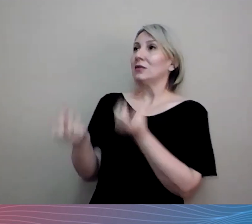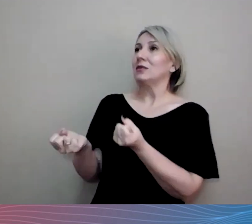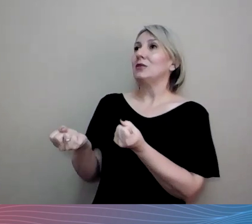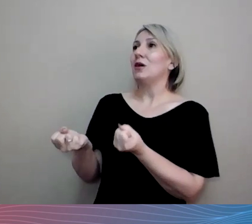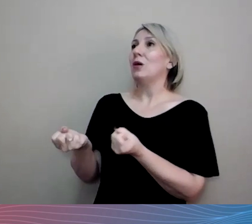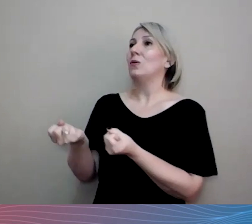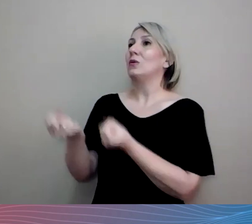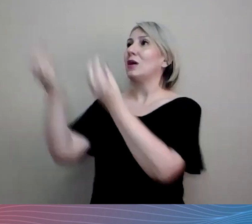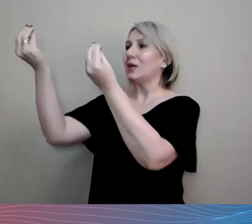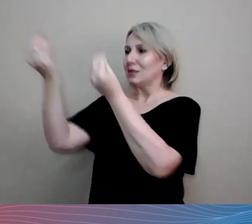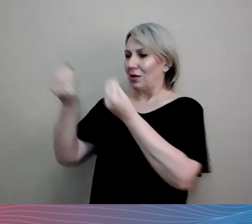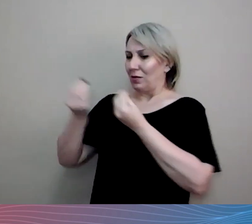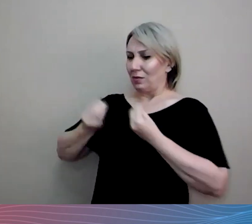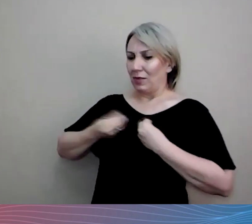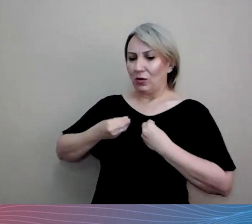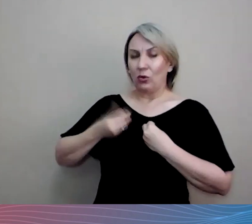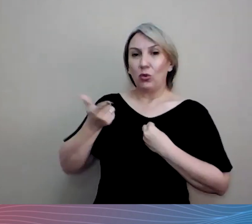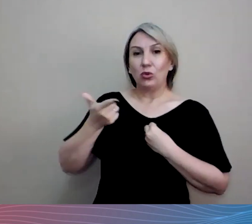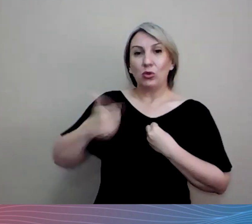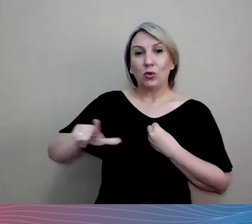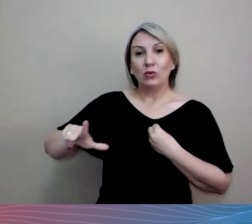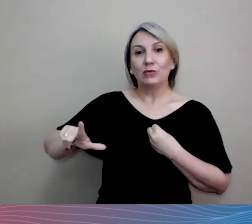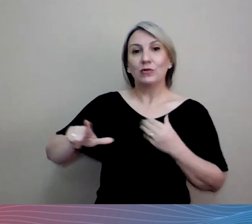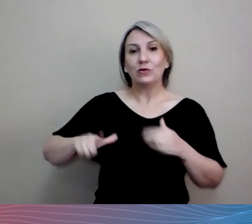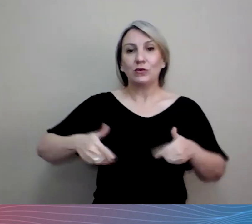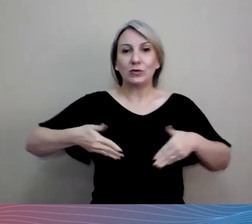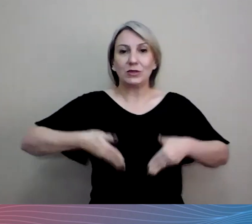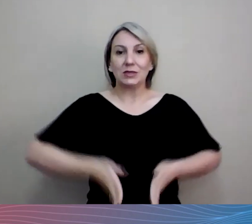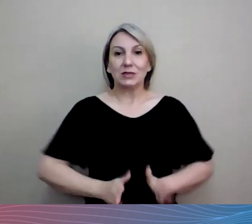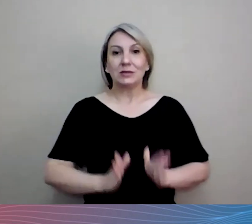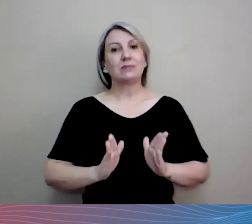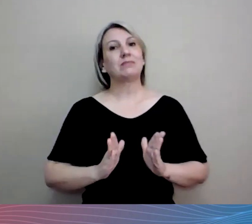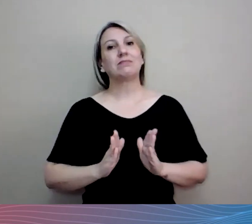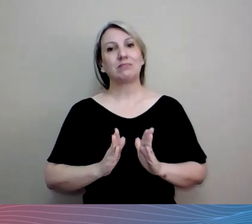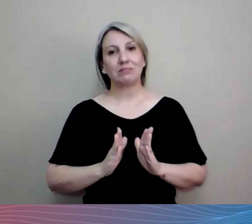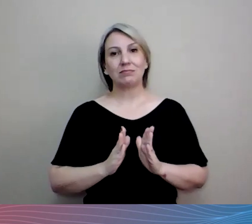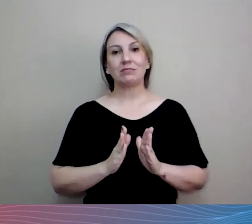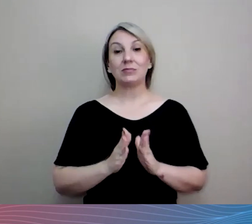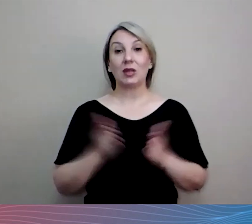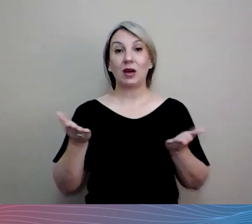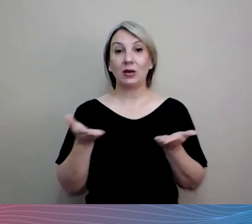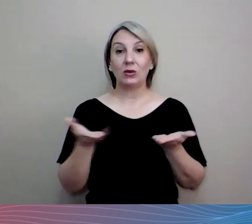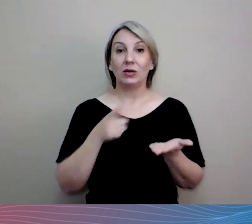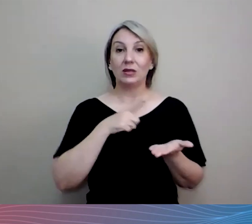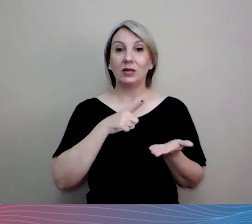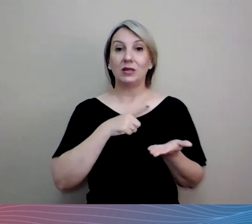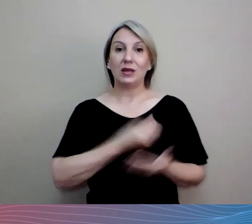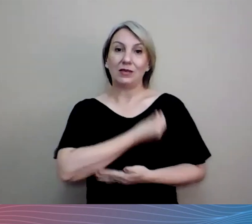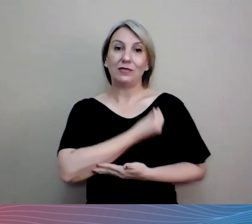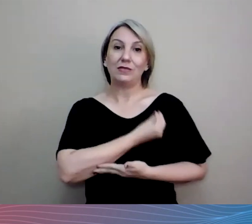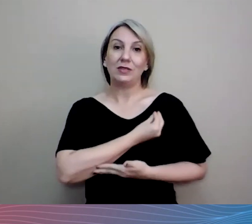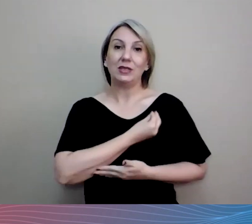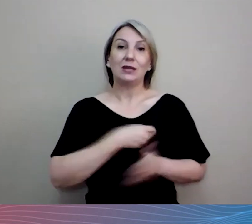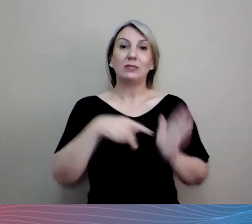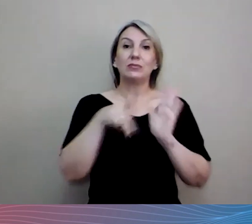um novo nascimento pelo Espírito, nós recebemos a vida de Deus, nós tornamos filhos de Deus,